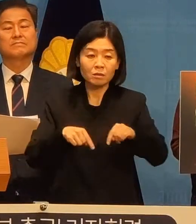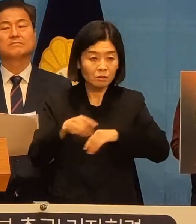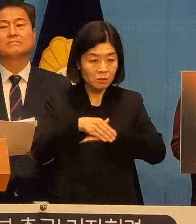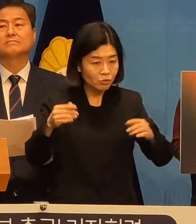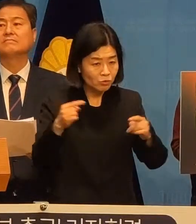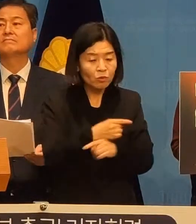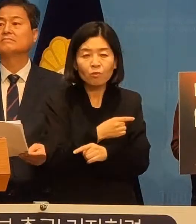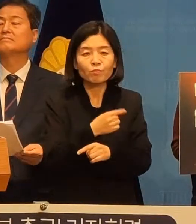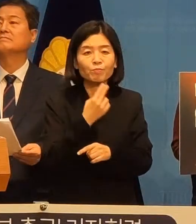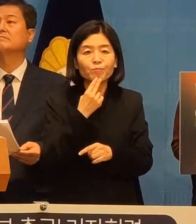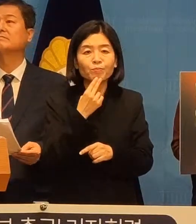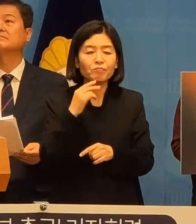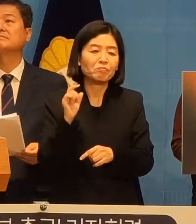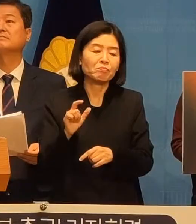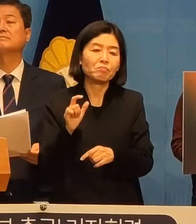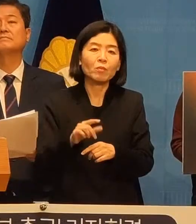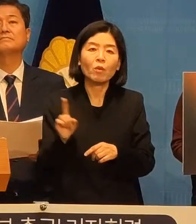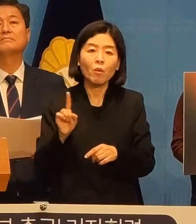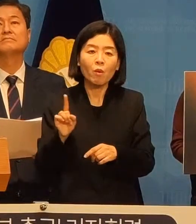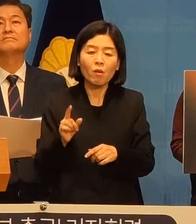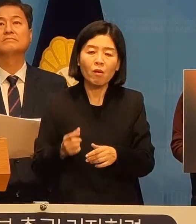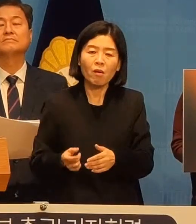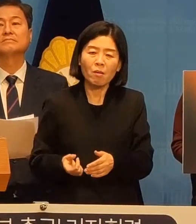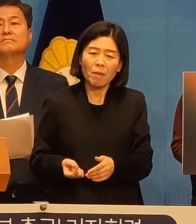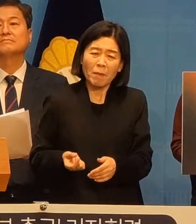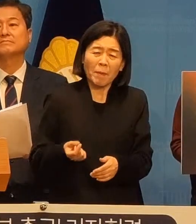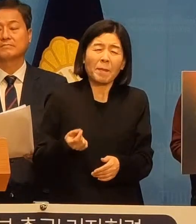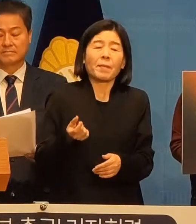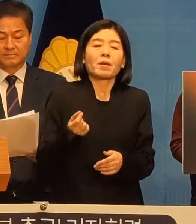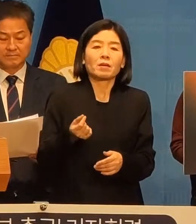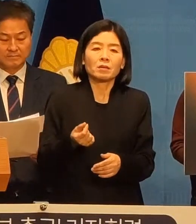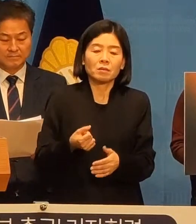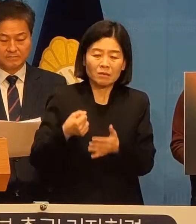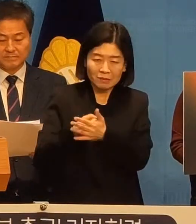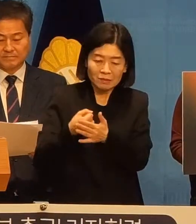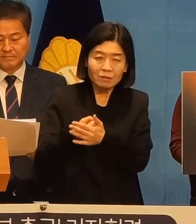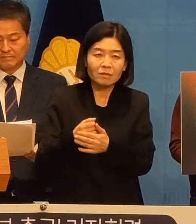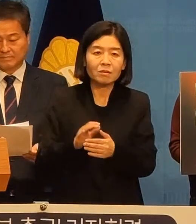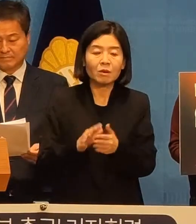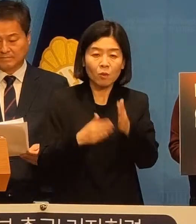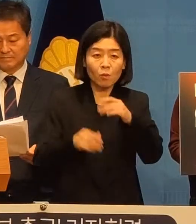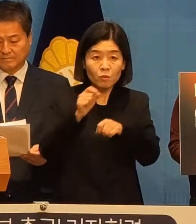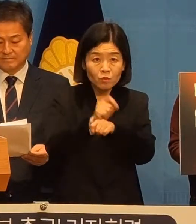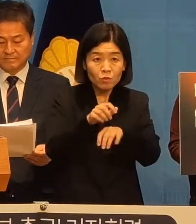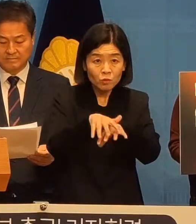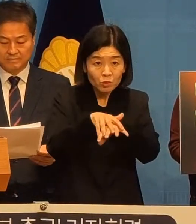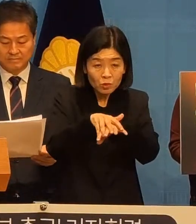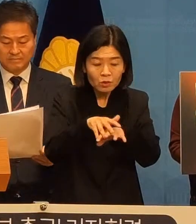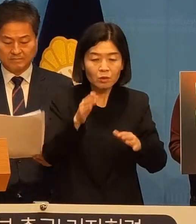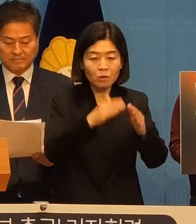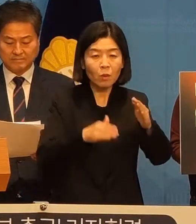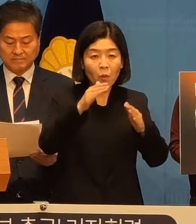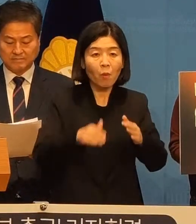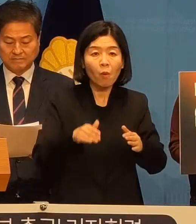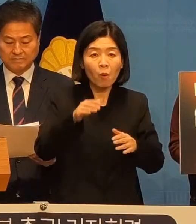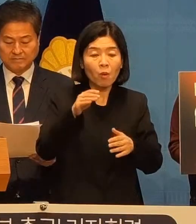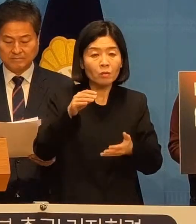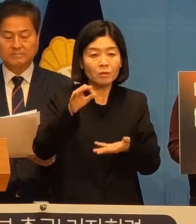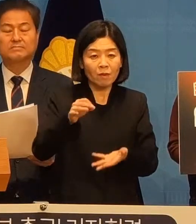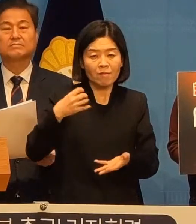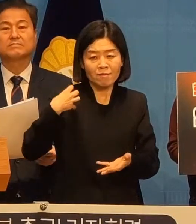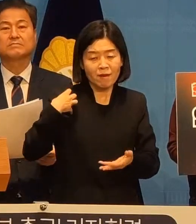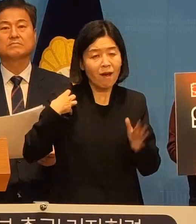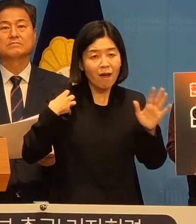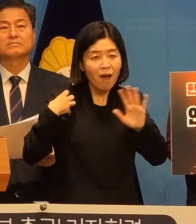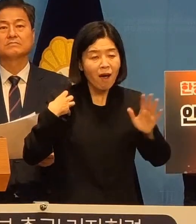수정되지 않았고 속도만 높이며 기정사실화되었습니다. 공무원 조직은 공공성을 지키는 주체가 아니라